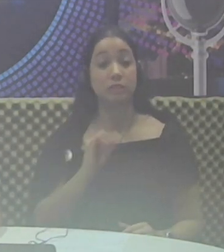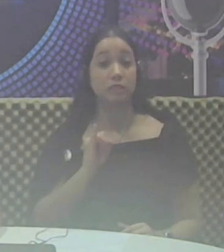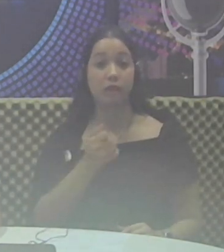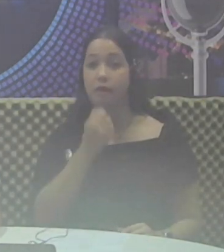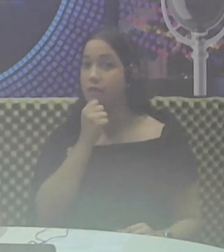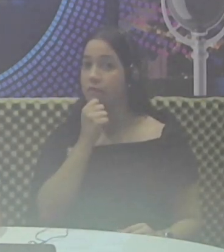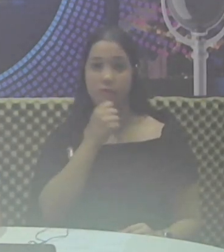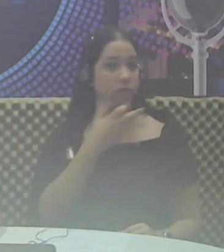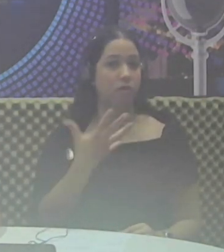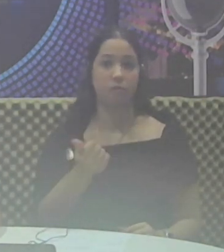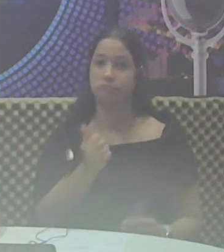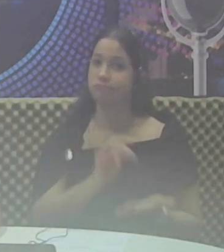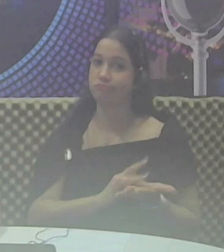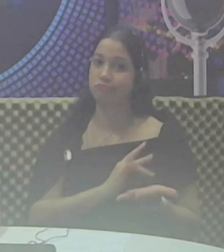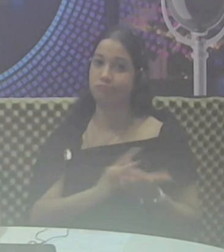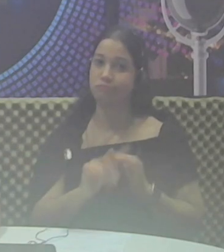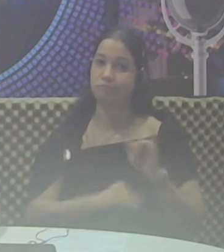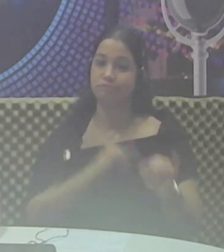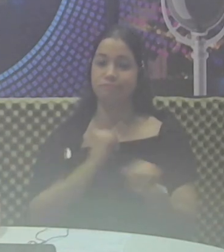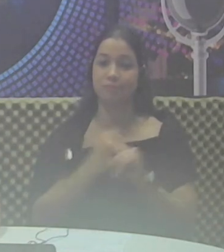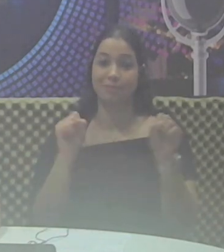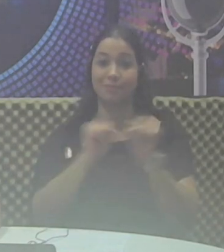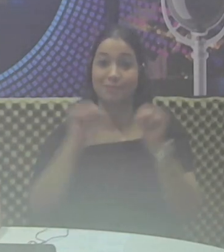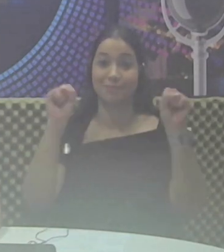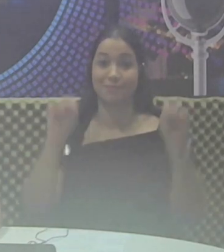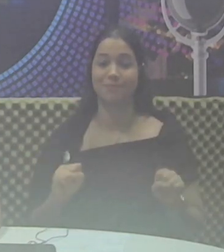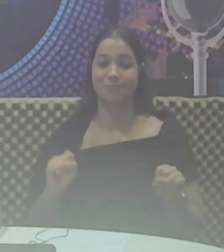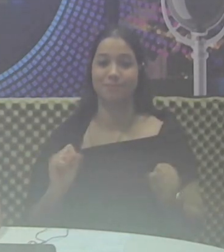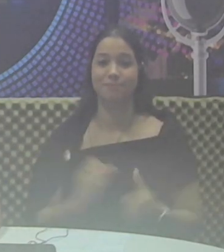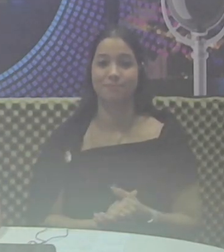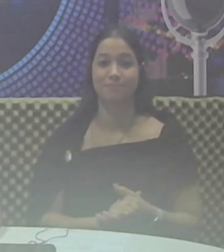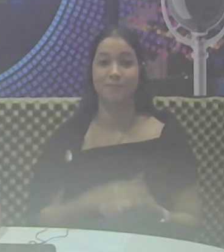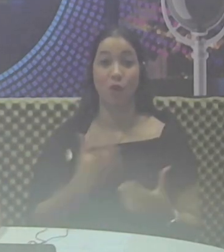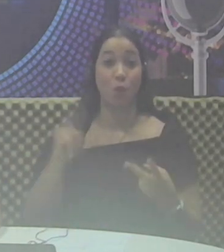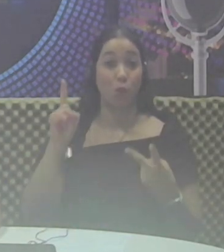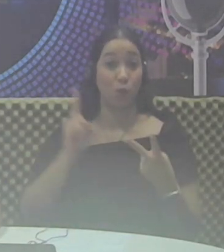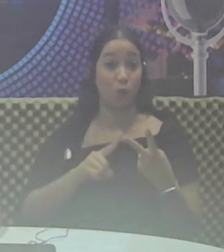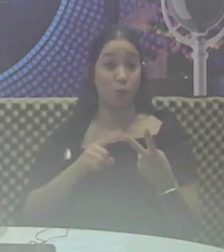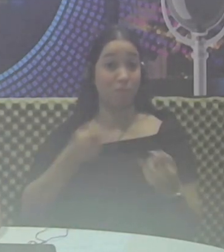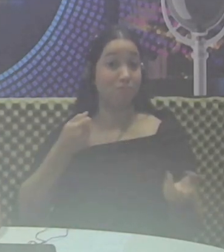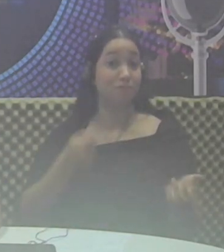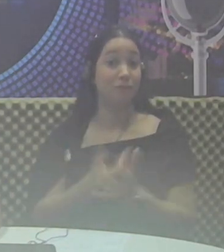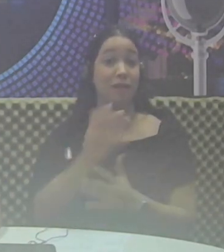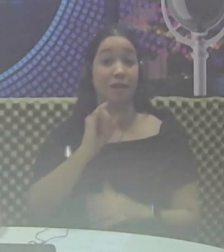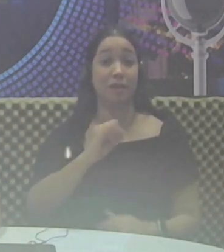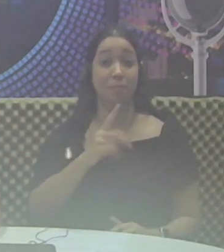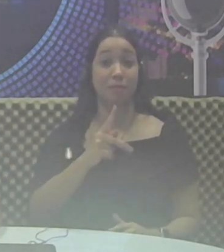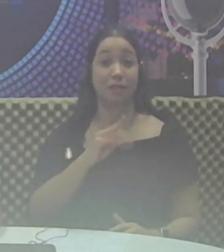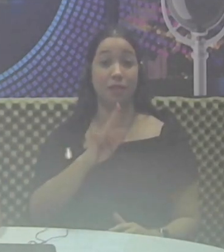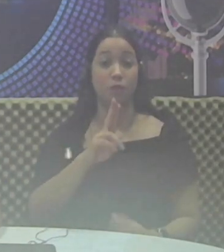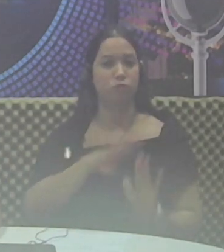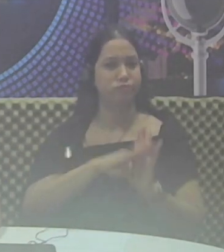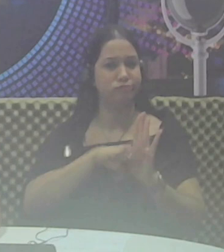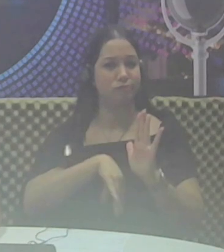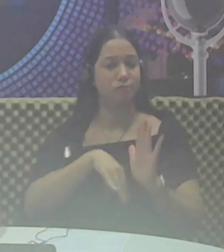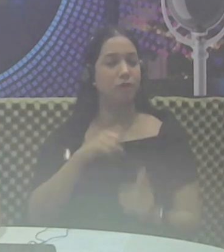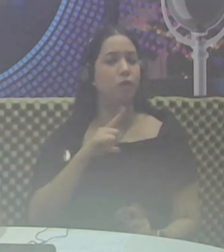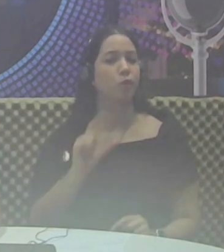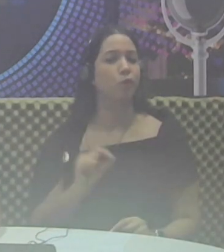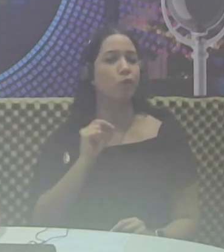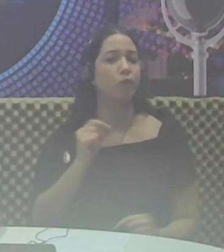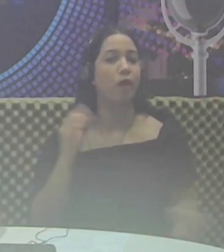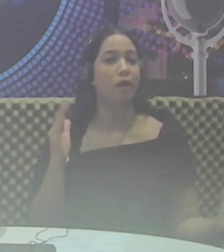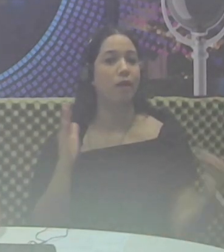não aderiram à versão virtual do sistema. A última chance de se pagar o IPTU 24 com desconto será o